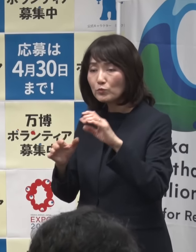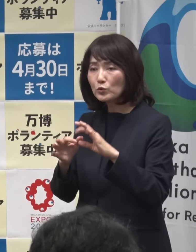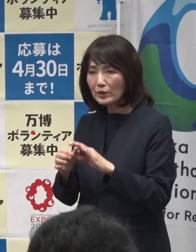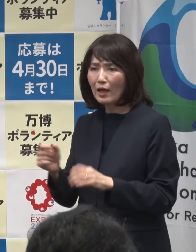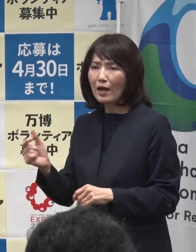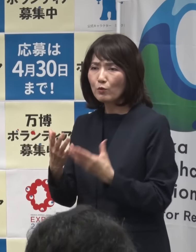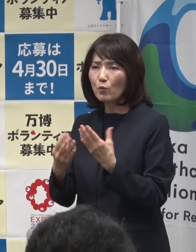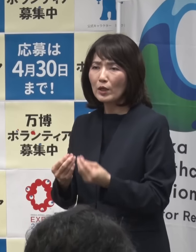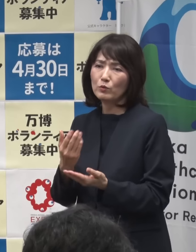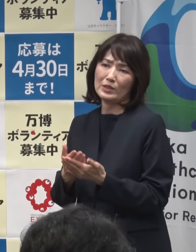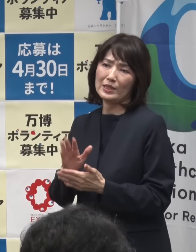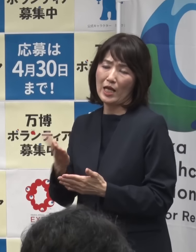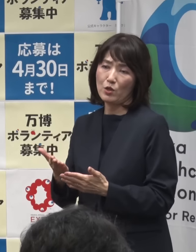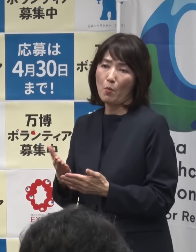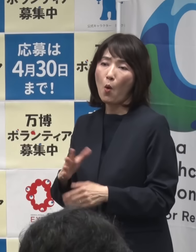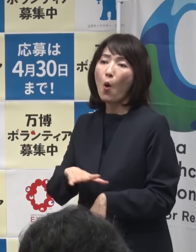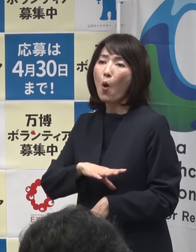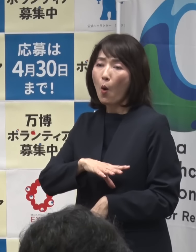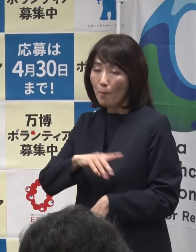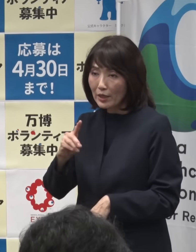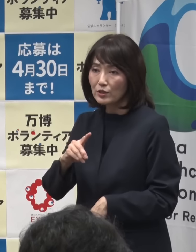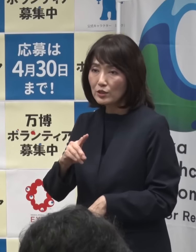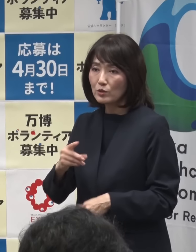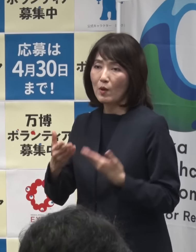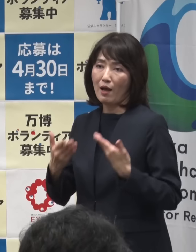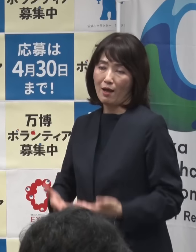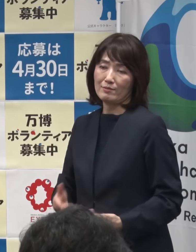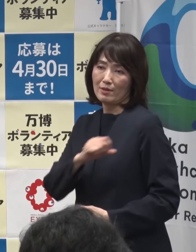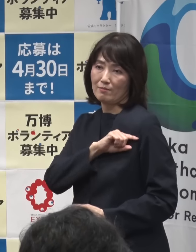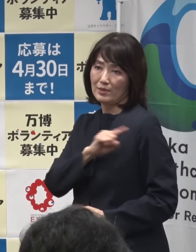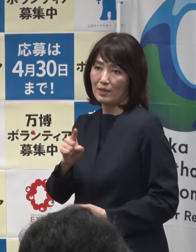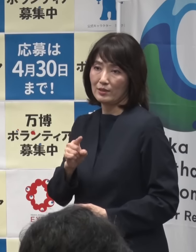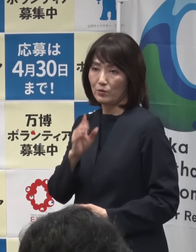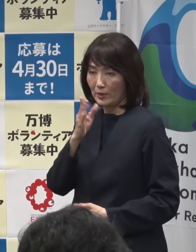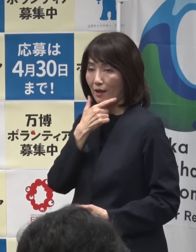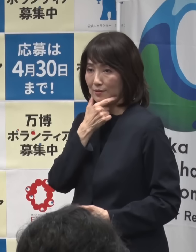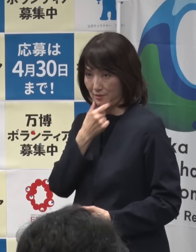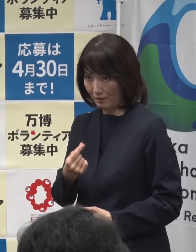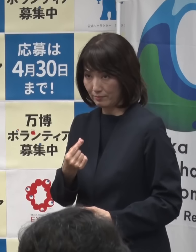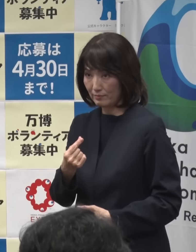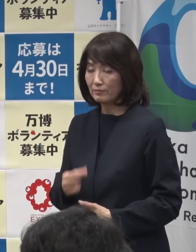ですけれども、まず工事安全に完了してもらいたいと思っています。 はい、ありがとうございます。